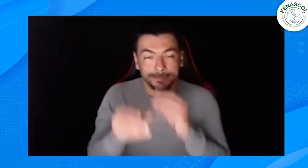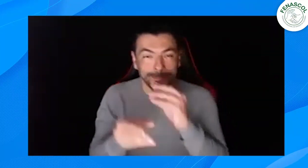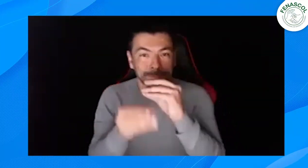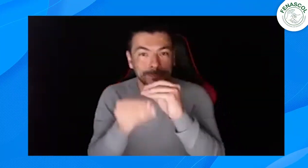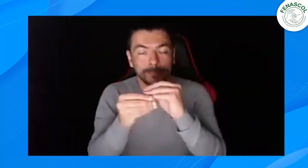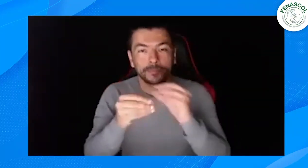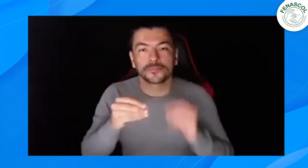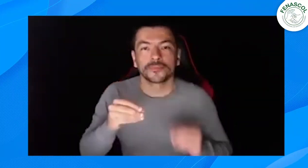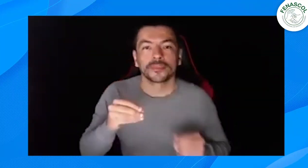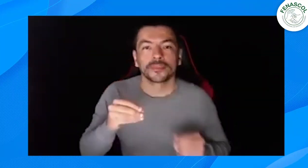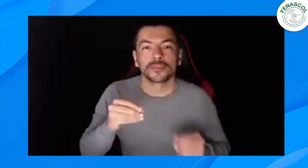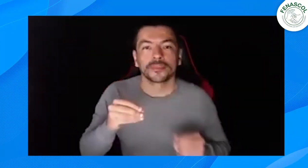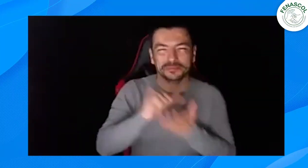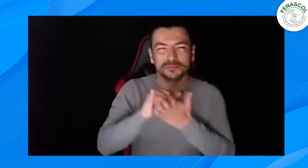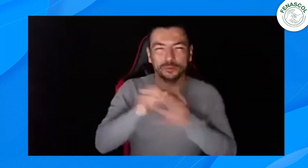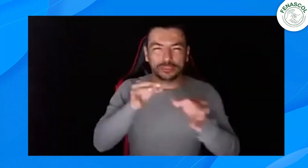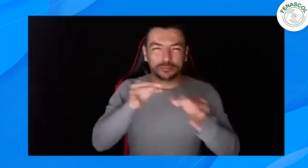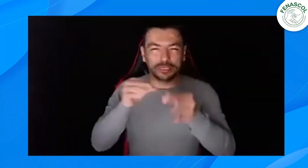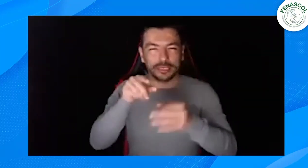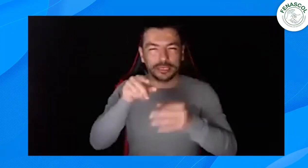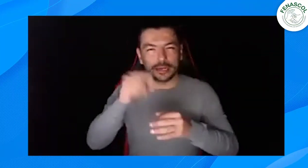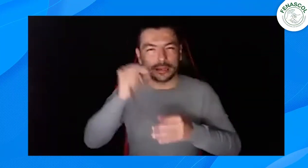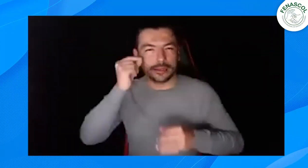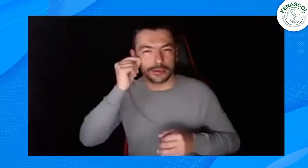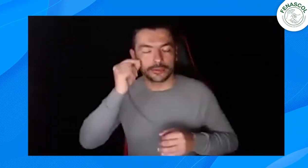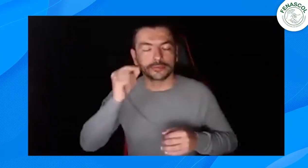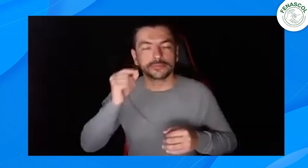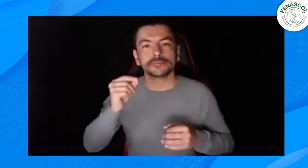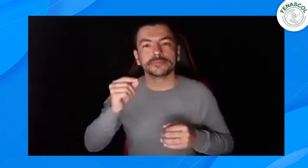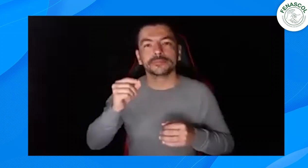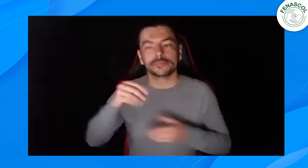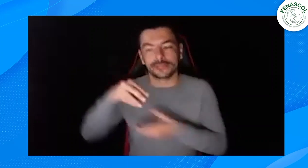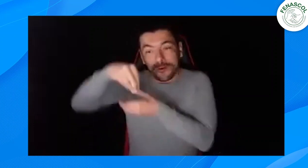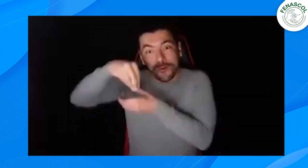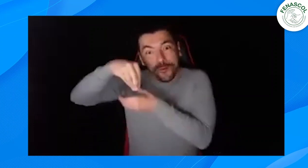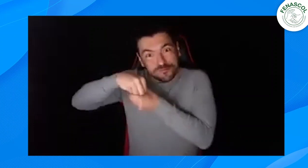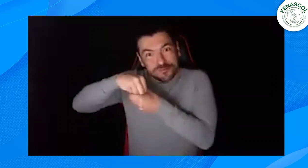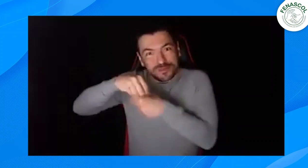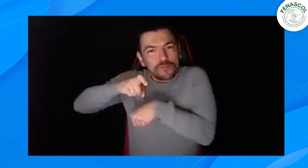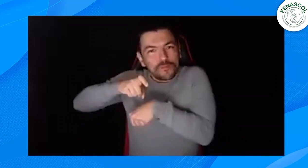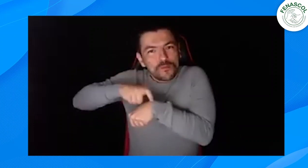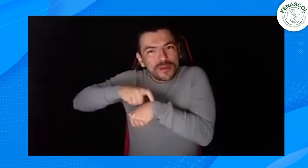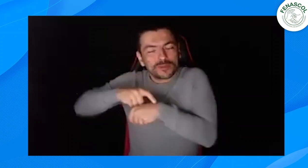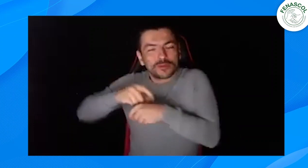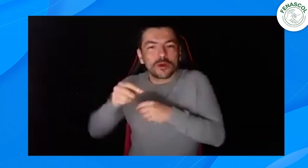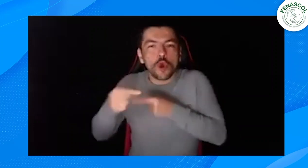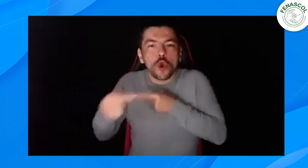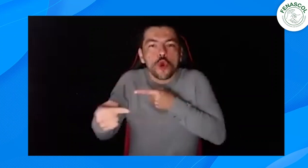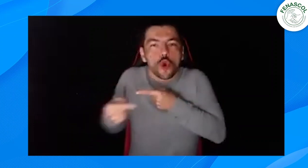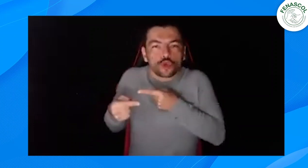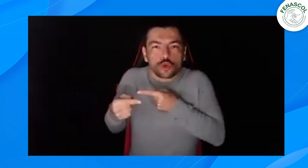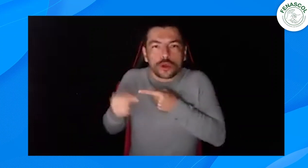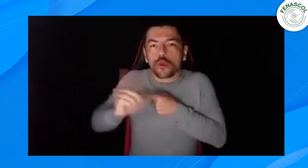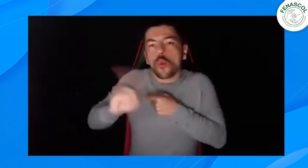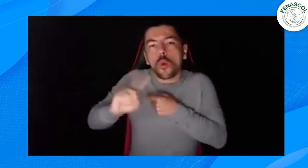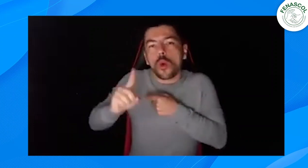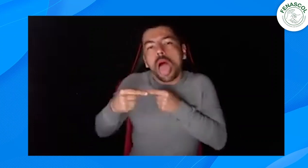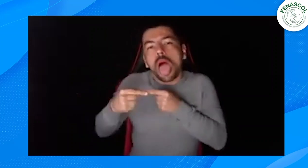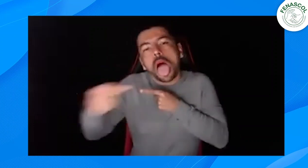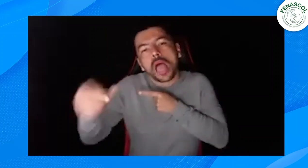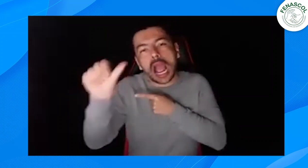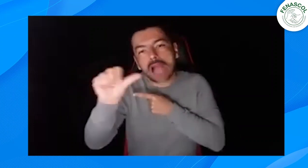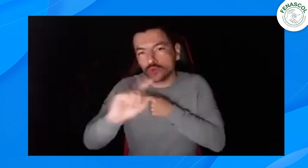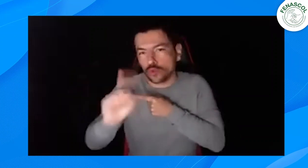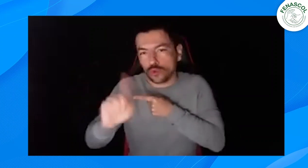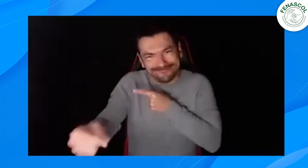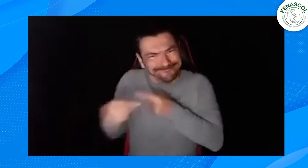para que se pueda verificar esa manera jurídica y además de lo que henry dice